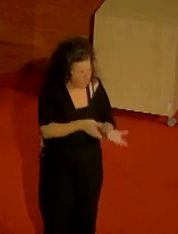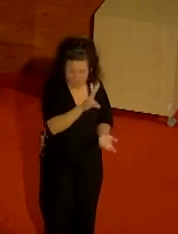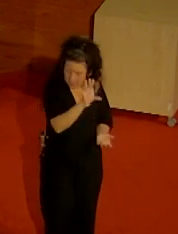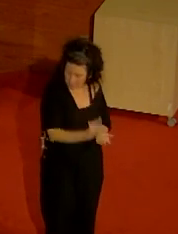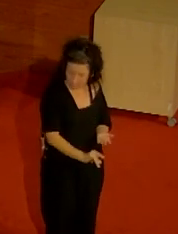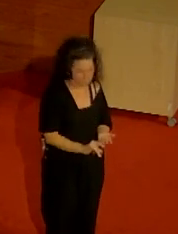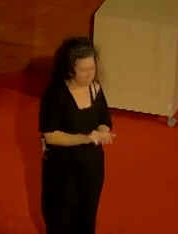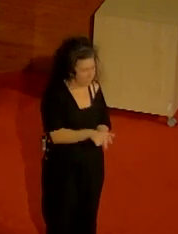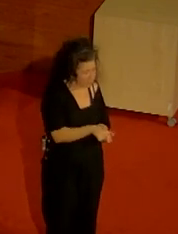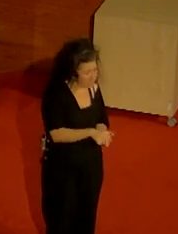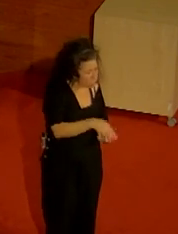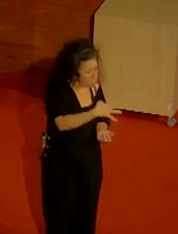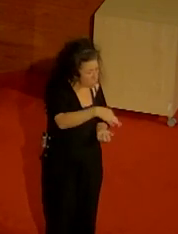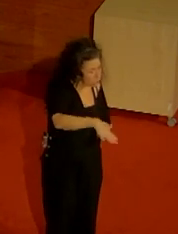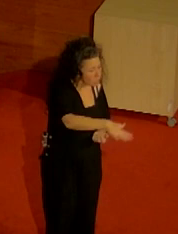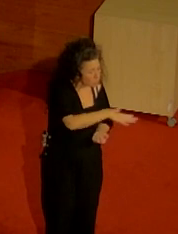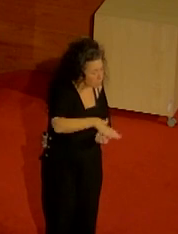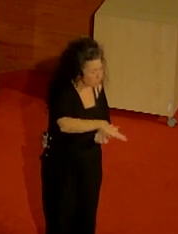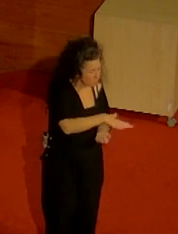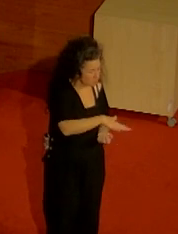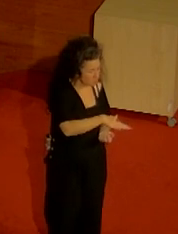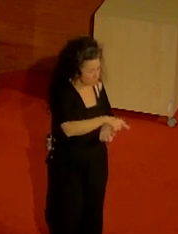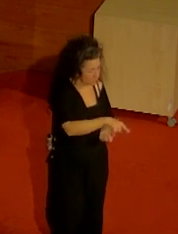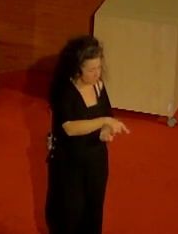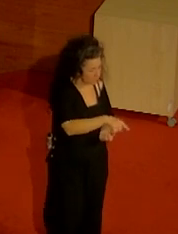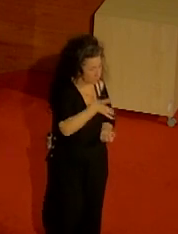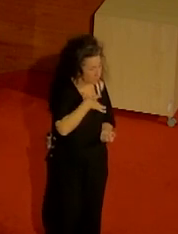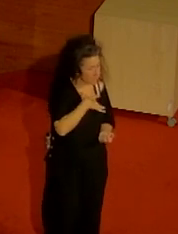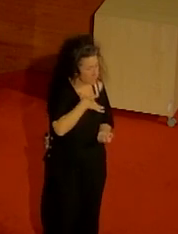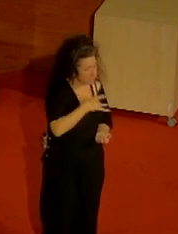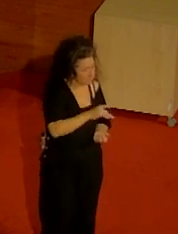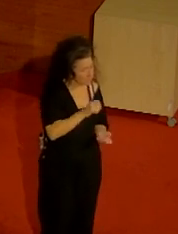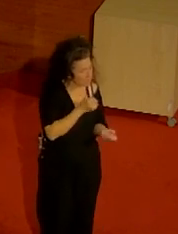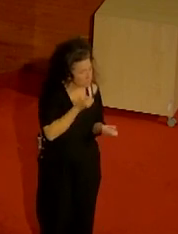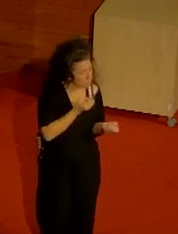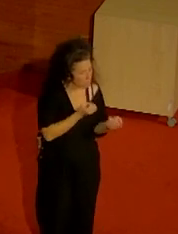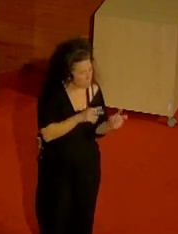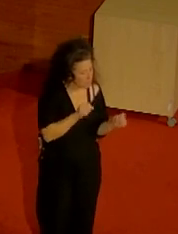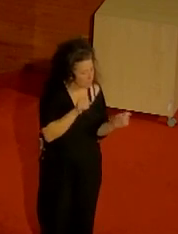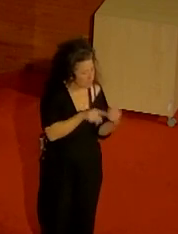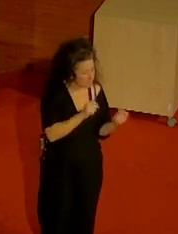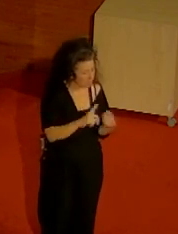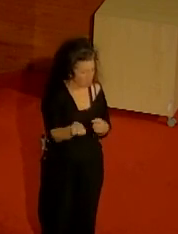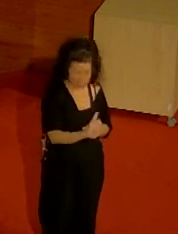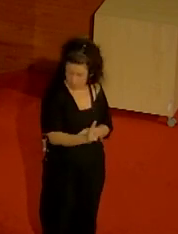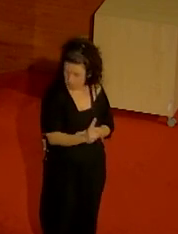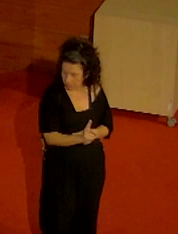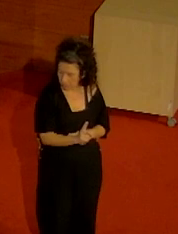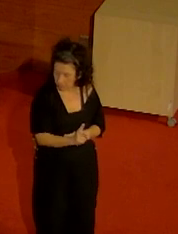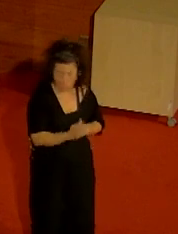Pero no es el único lugar desde el cual se pueden contar las migraciones. De hecho, los últimos datos de Naciones